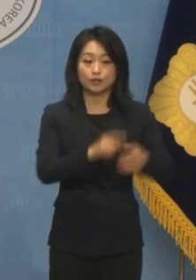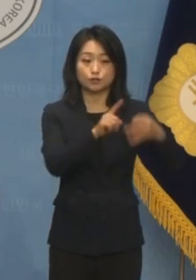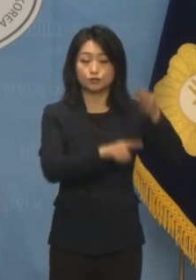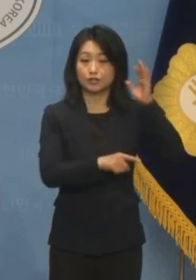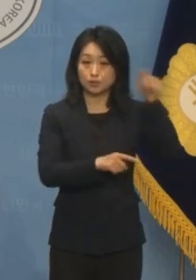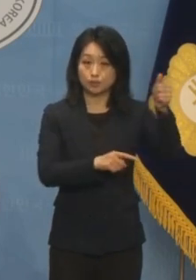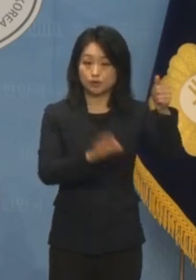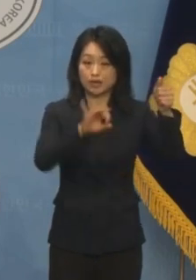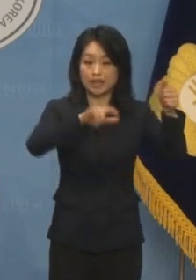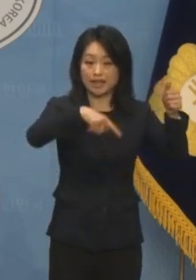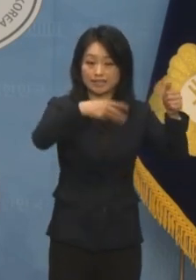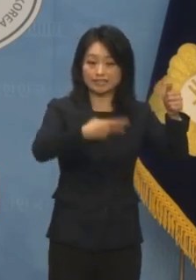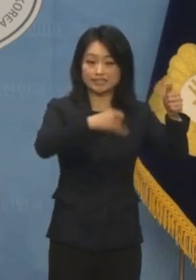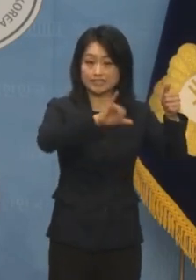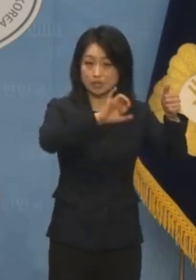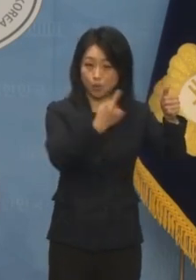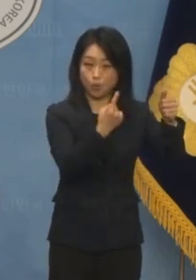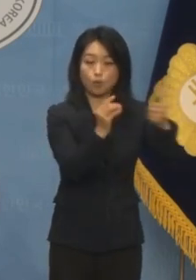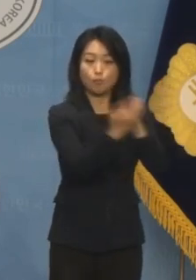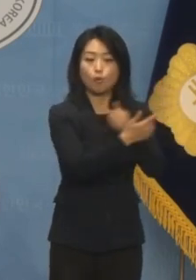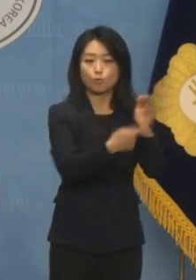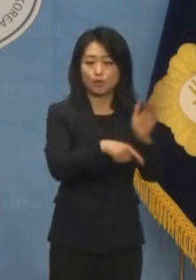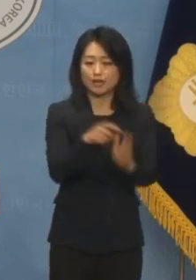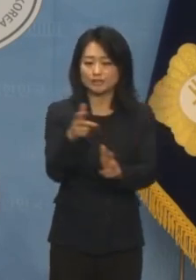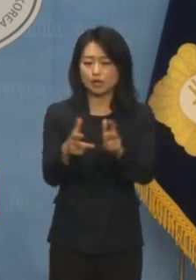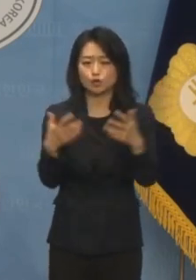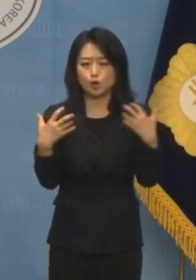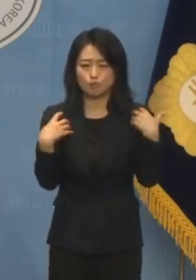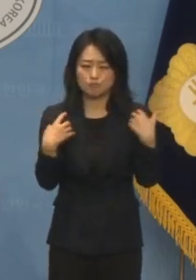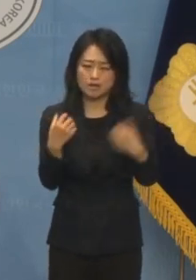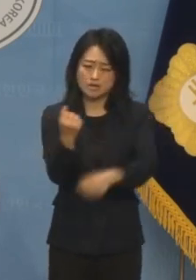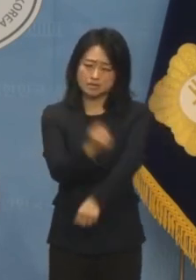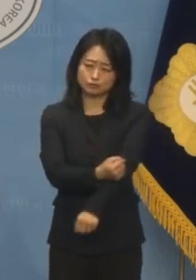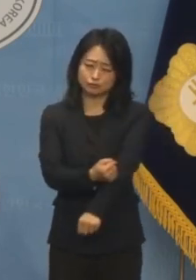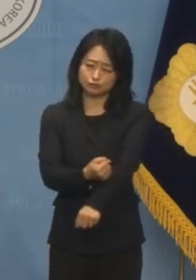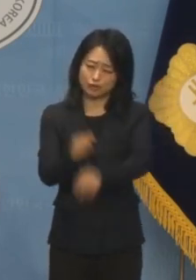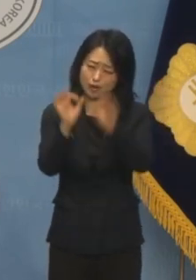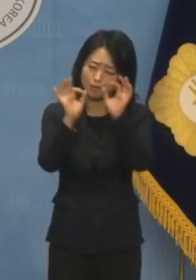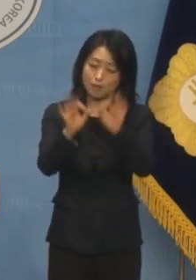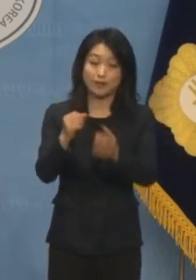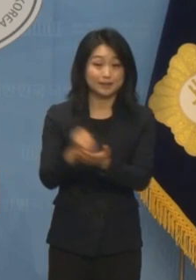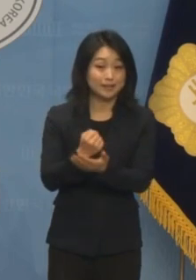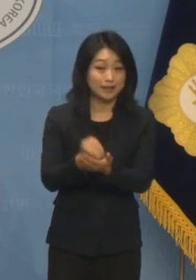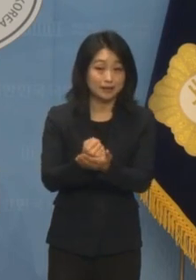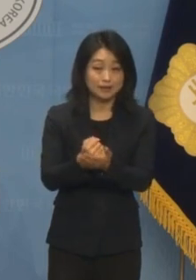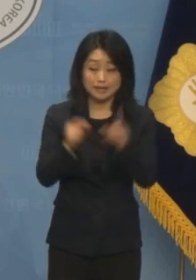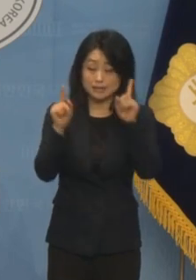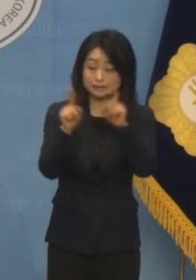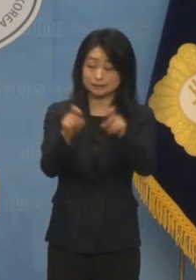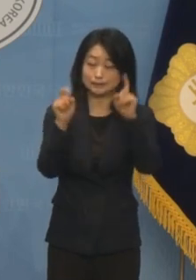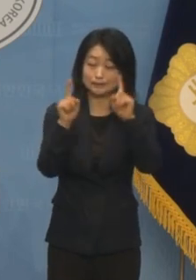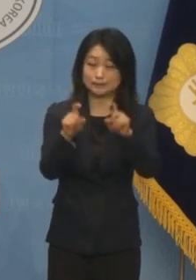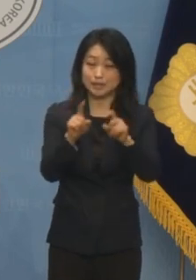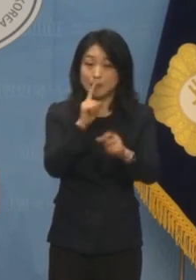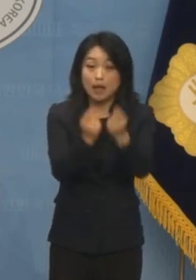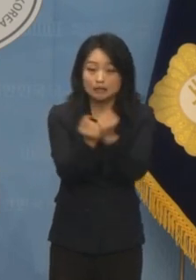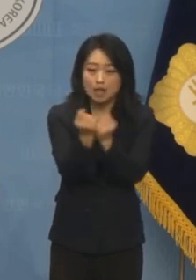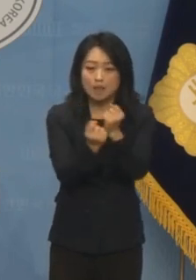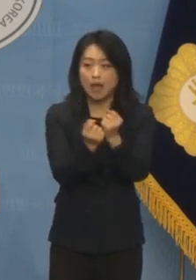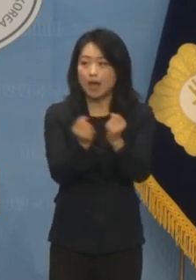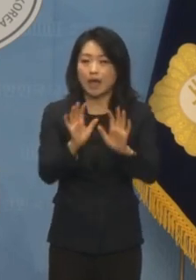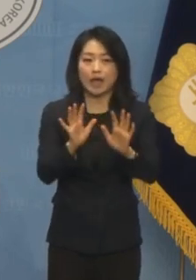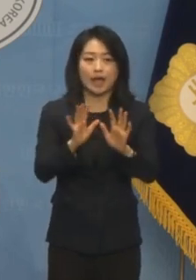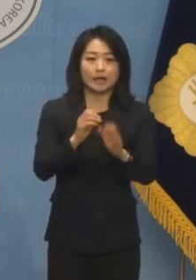대통령과 액트지오를 지키려는 산자부의 노력이 눈물겹습니다. 쏟아지는 의혹을 해명하지 못해 말을 바꾸는가